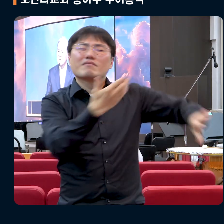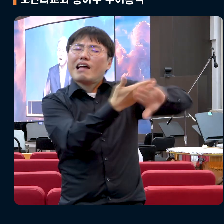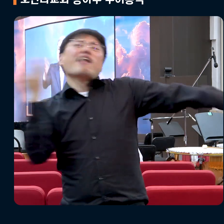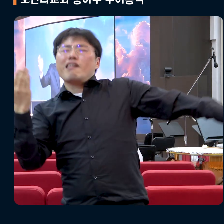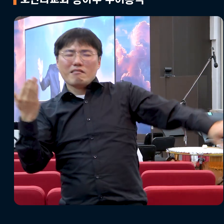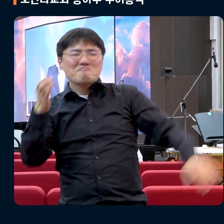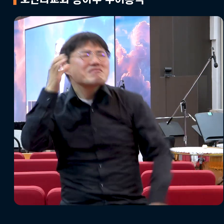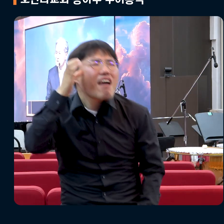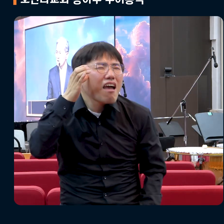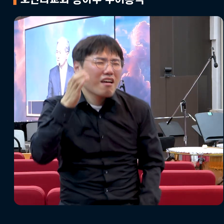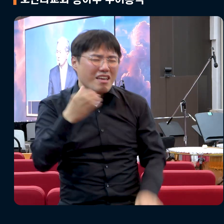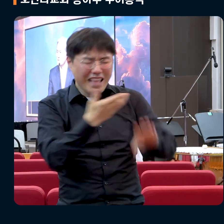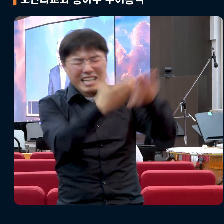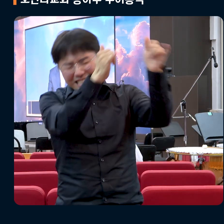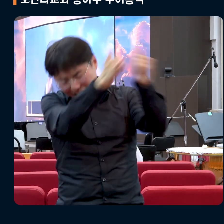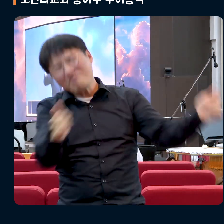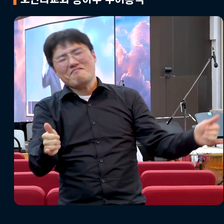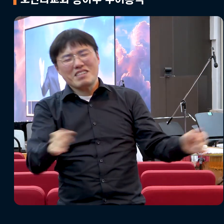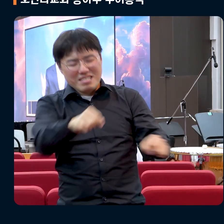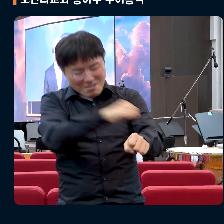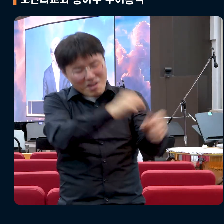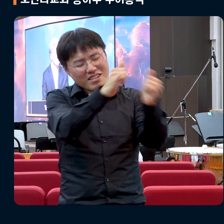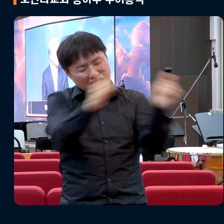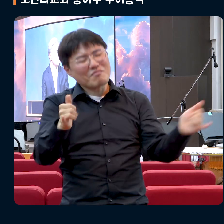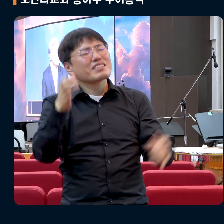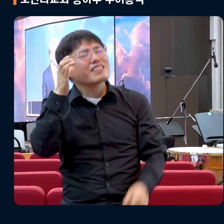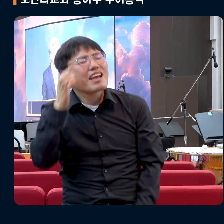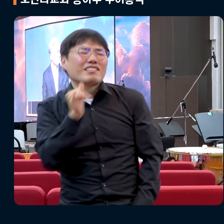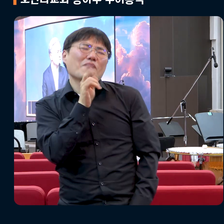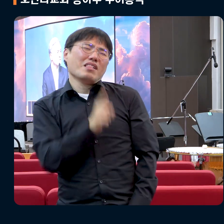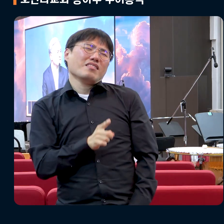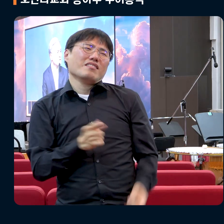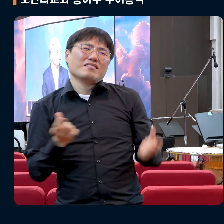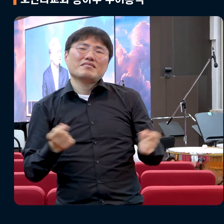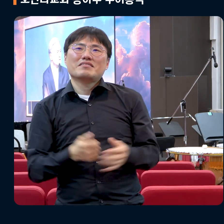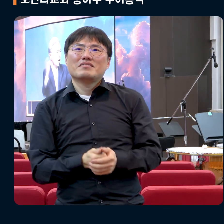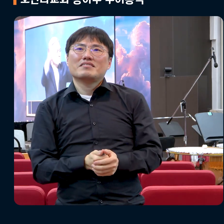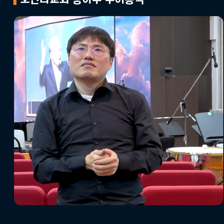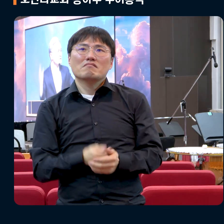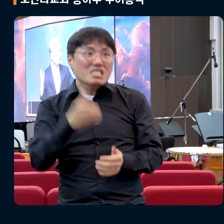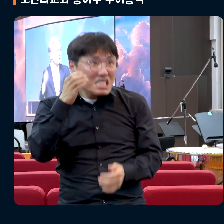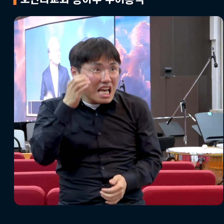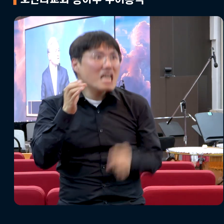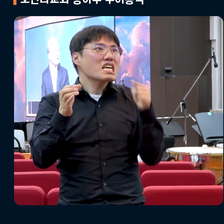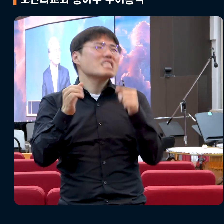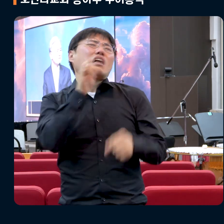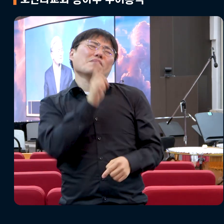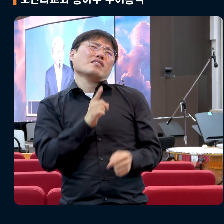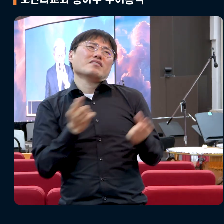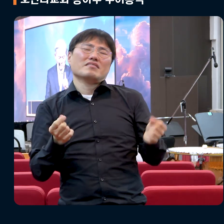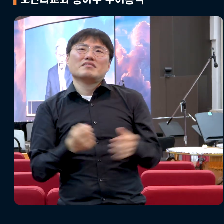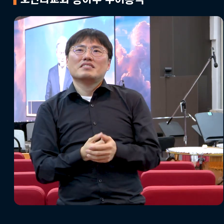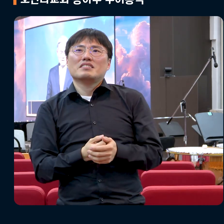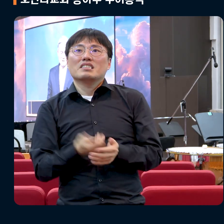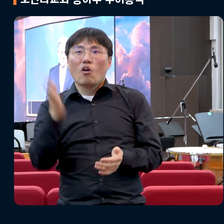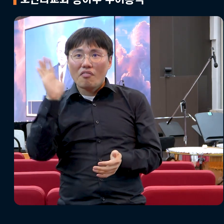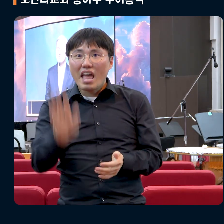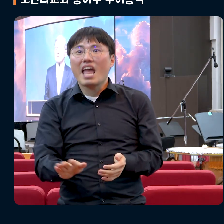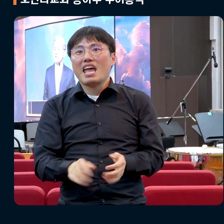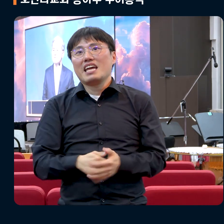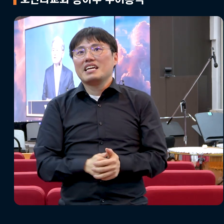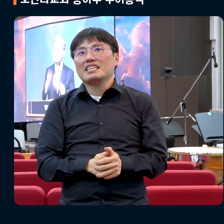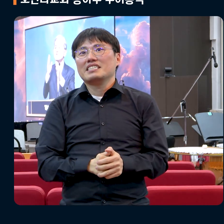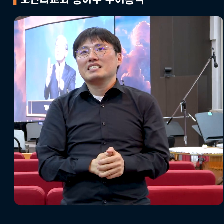거죠. 다른 사람이라는 거예요. 특별한 사람이라는 거예요. 기대하는 바가 있다고 하는 거예요.